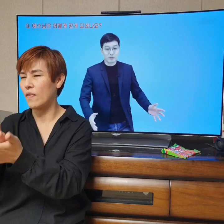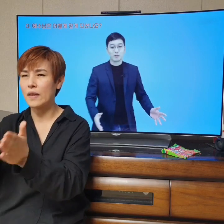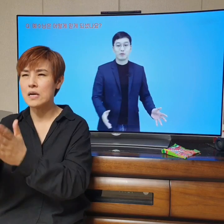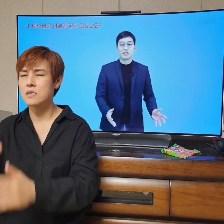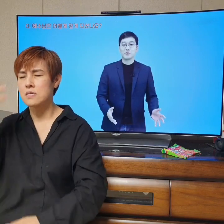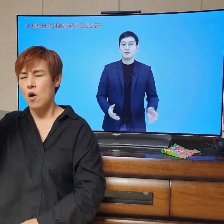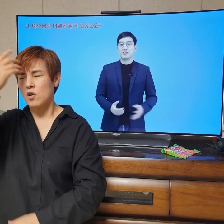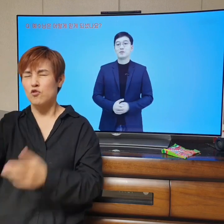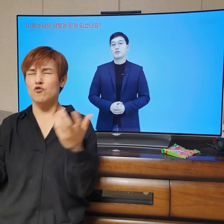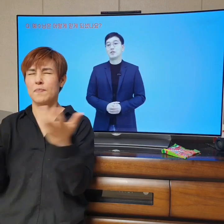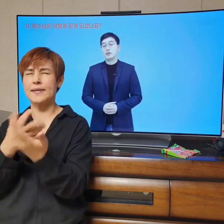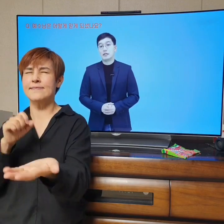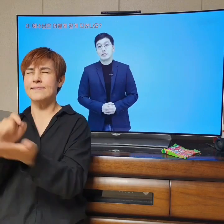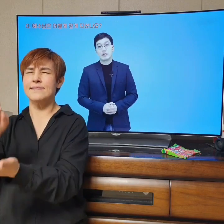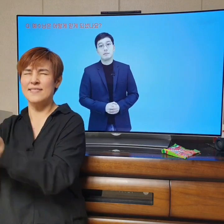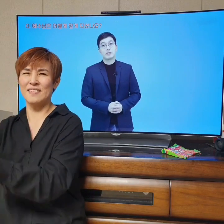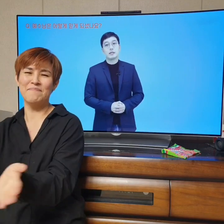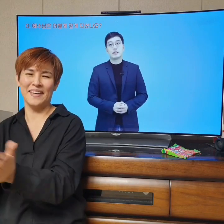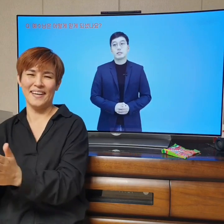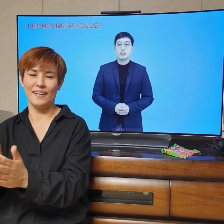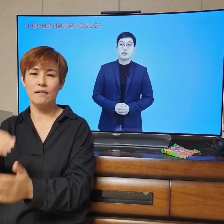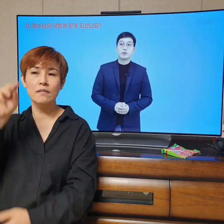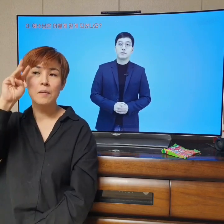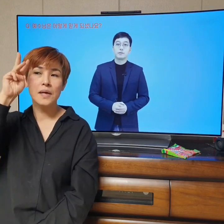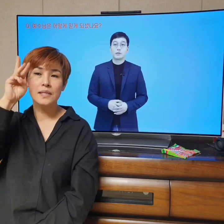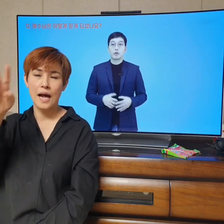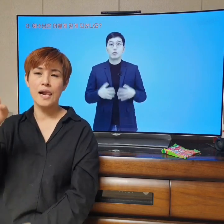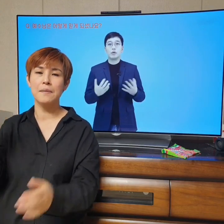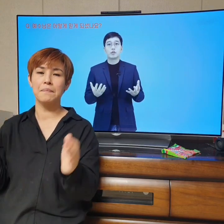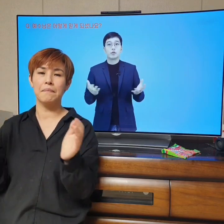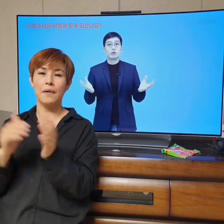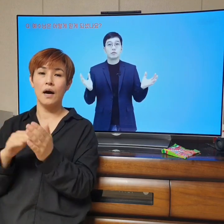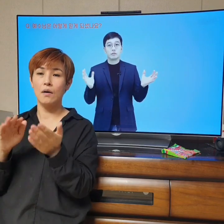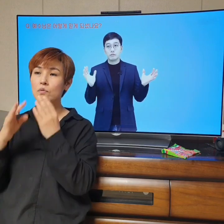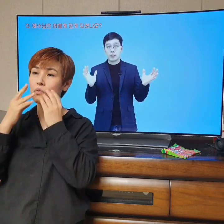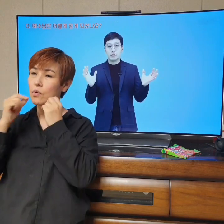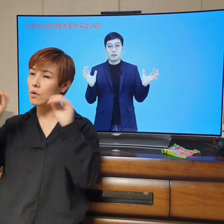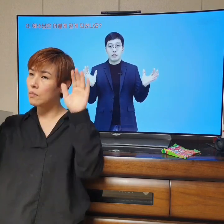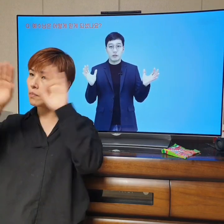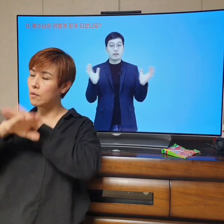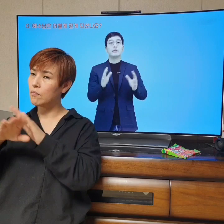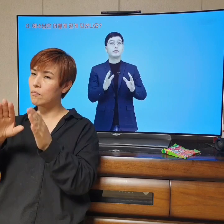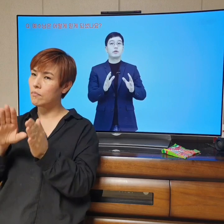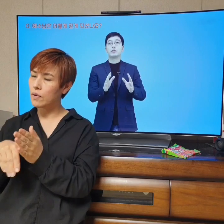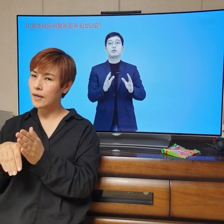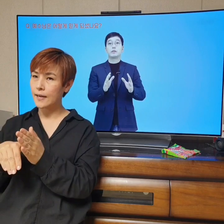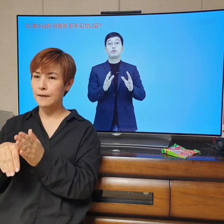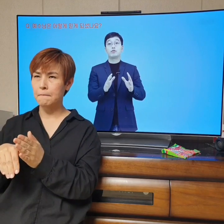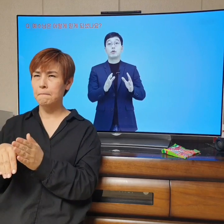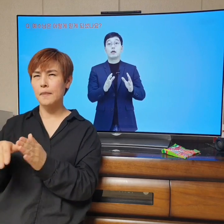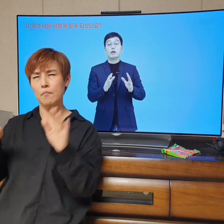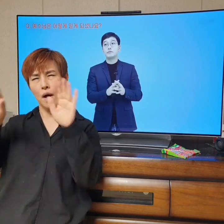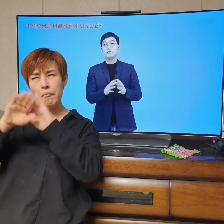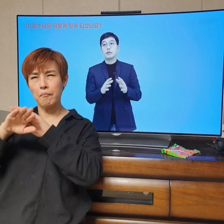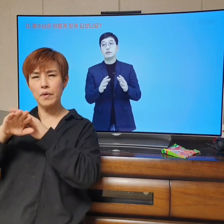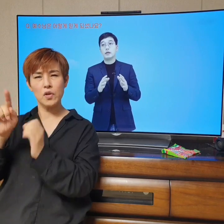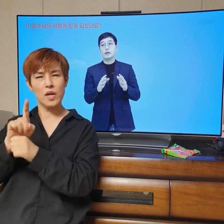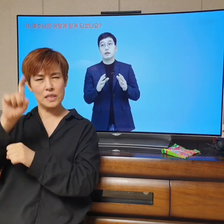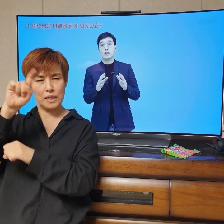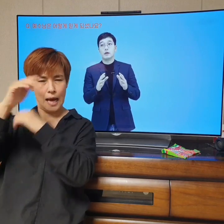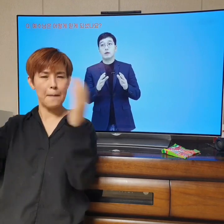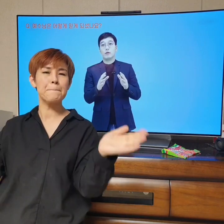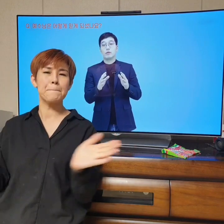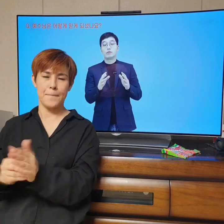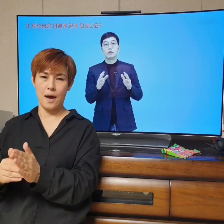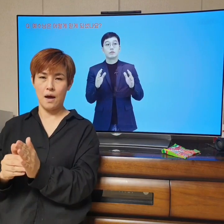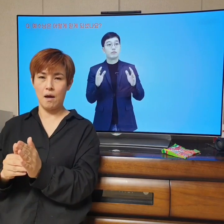성령 충만 막 이러면서 볼을 차고 이러면서 3박 4일을 지나고 토요일 저녁에는 마지막에 다 끝났어요. 11시쯤에 순서가.